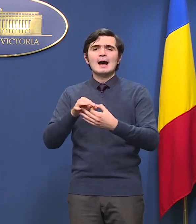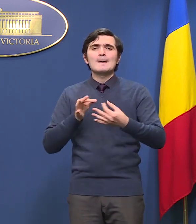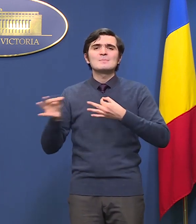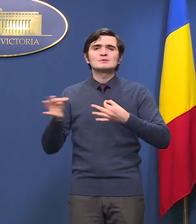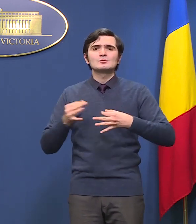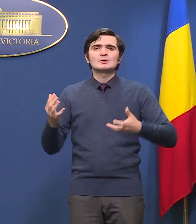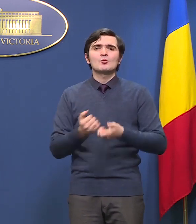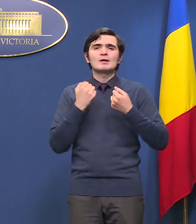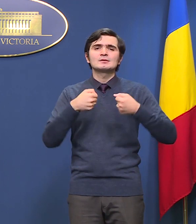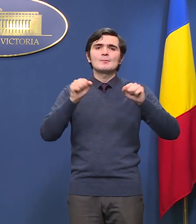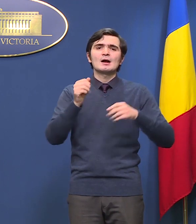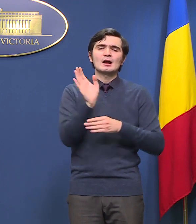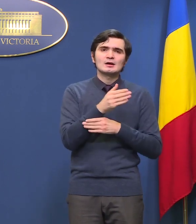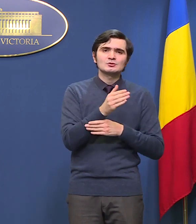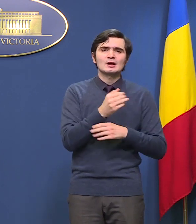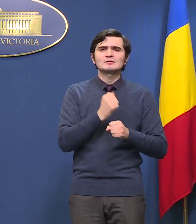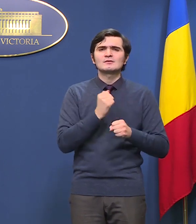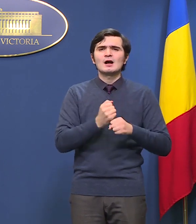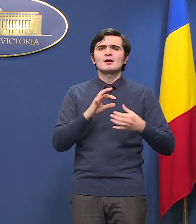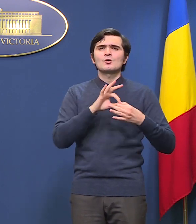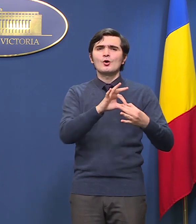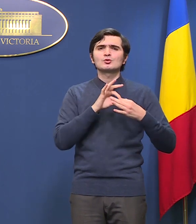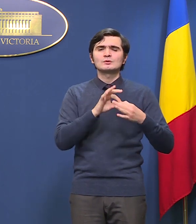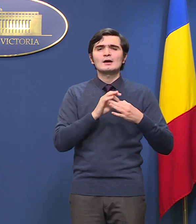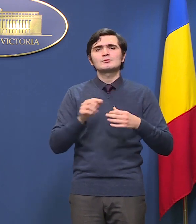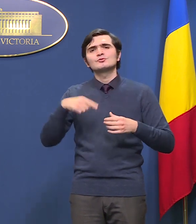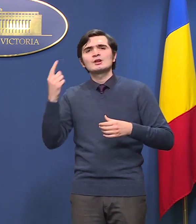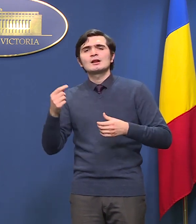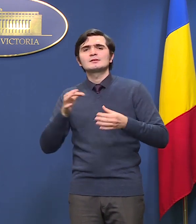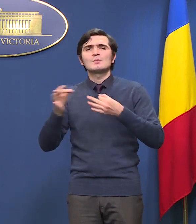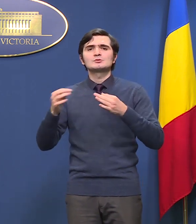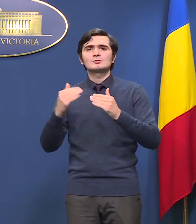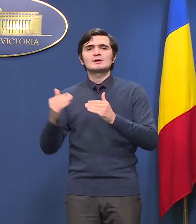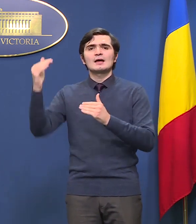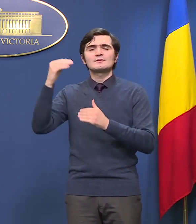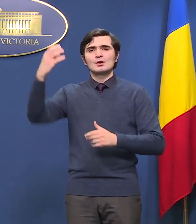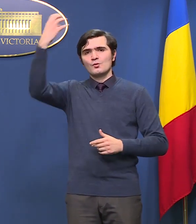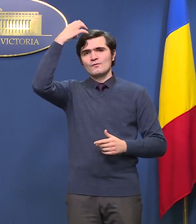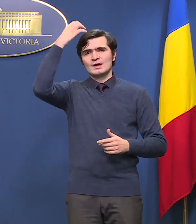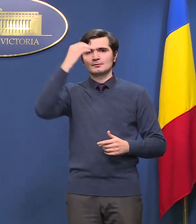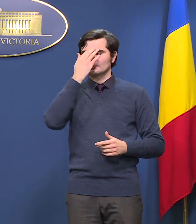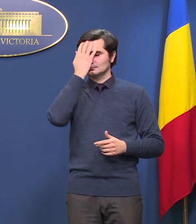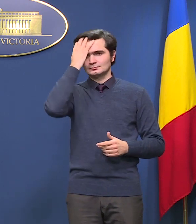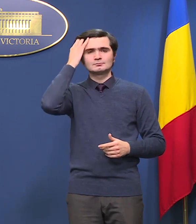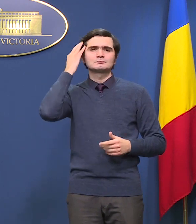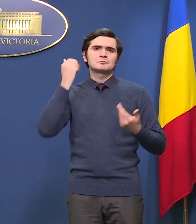de Banca Națională cu măsurile luate la nivel guvernamental. Mă opresc aici și vă